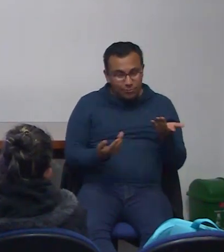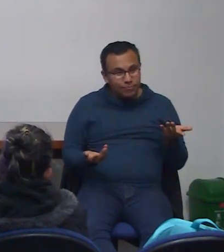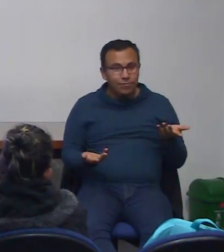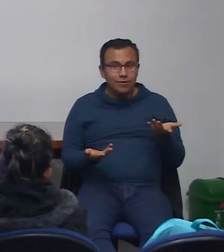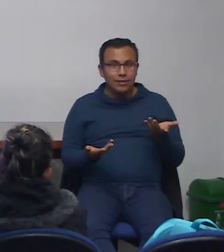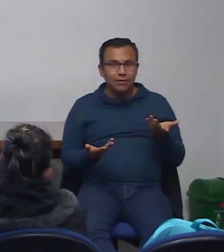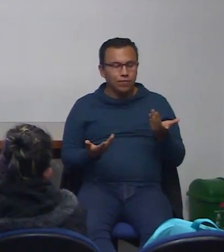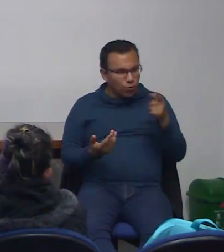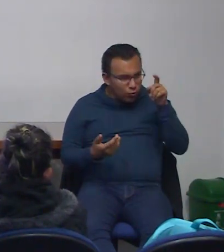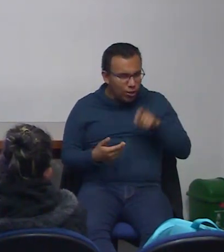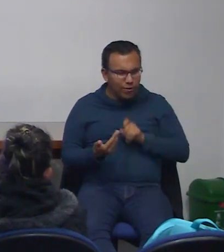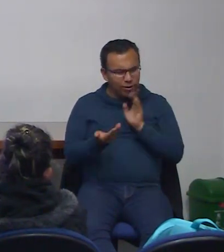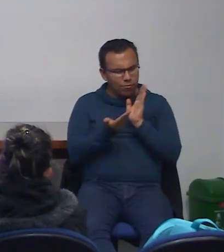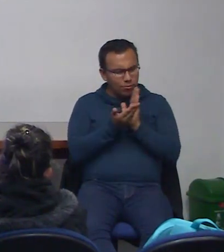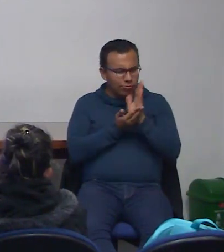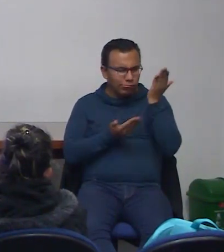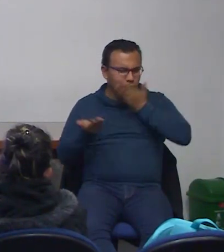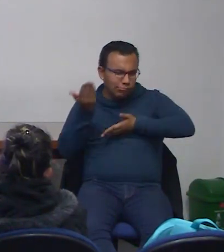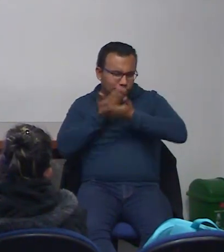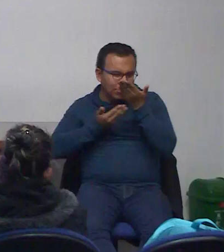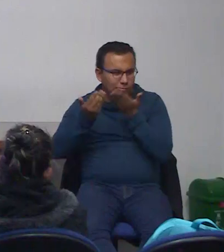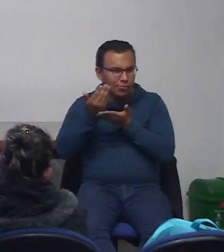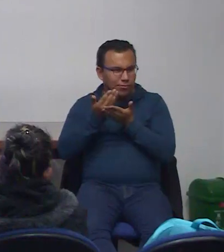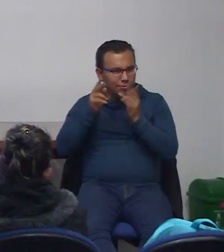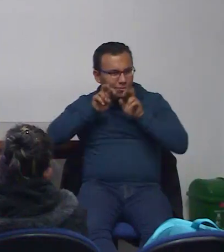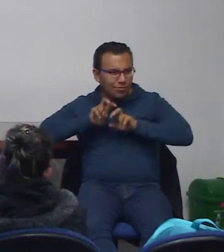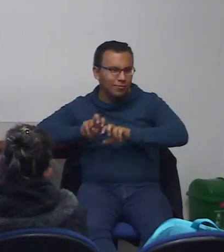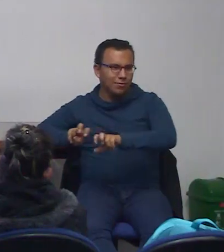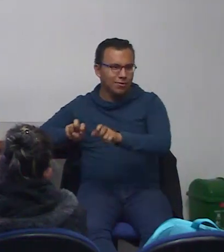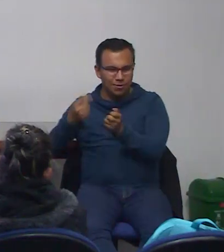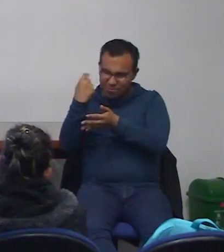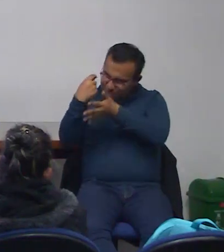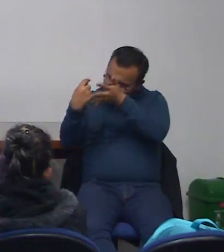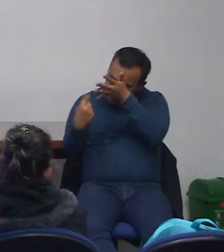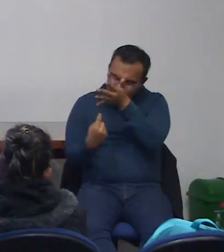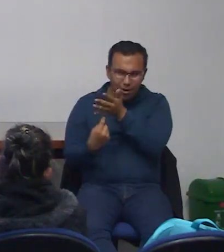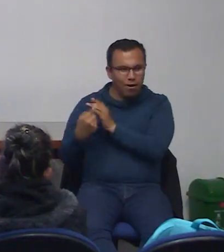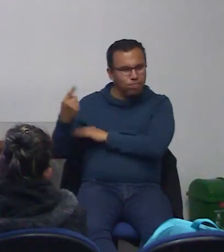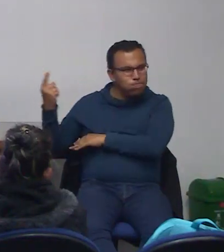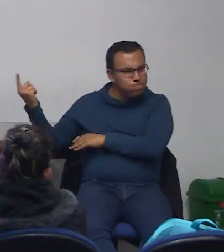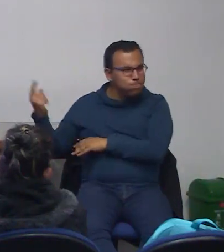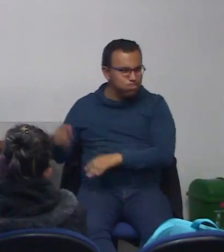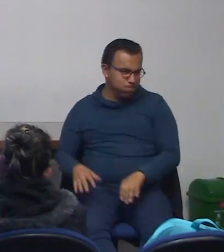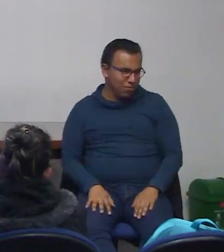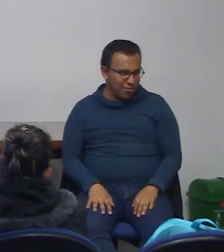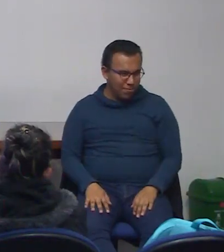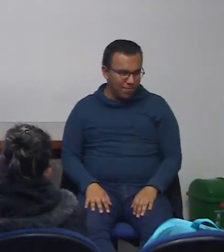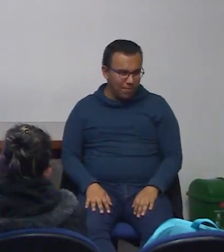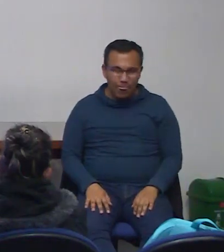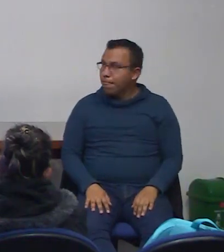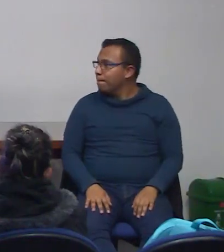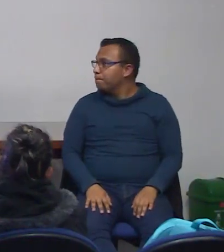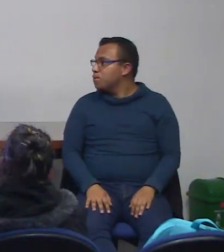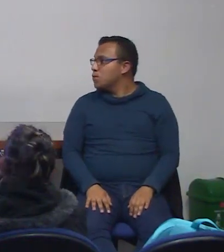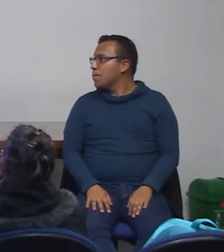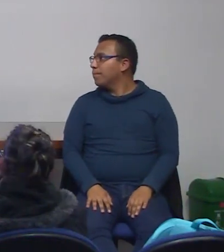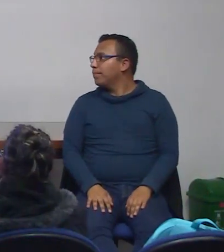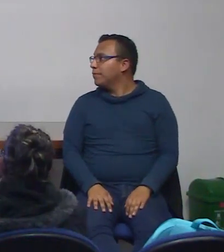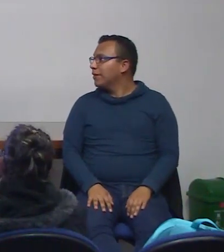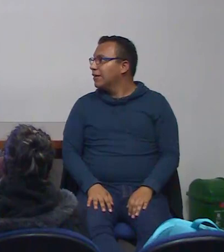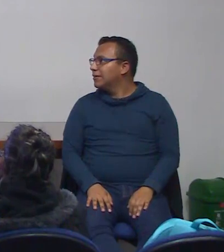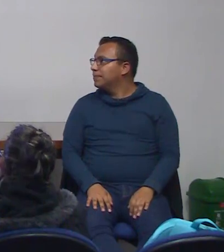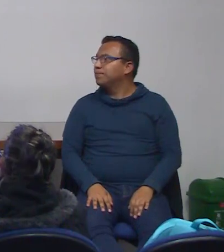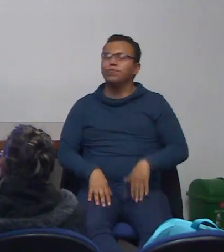que uno tiene que estudiarlas con mucho detenimiento Digamos como en esto y esto es precisamente lo que nosotros pues estudiamos a a diario Entonces cómo lo